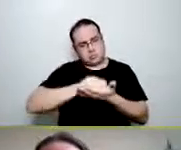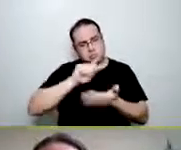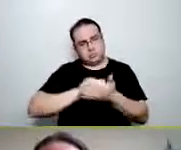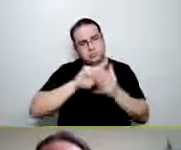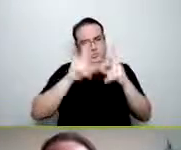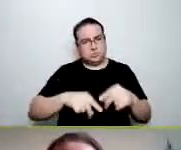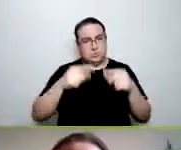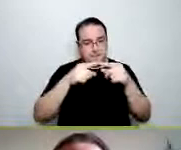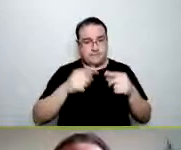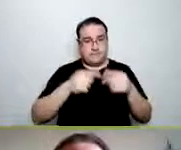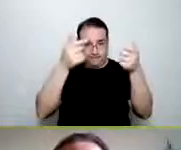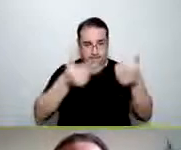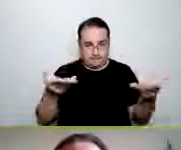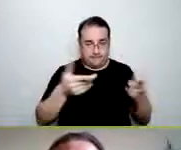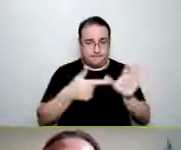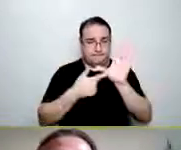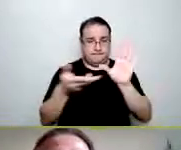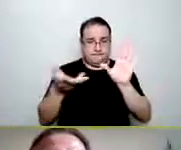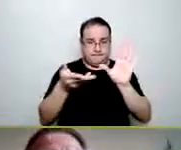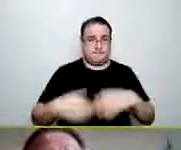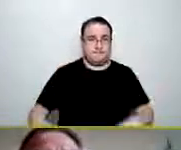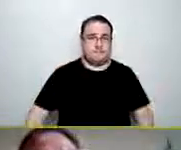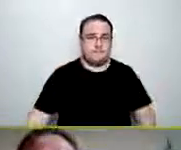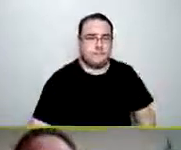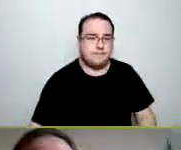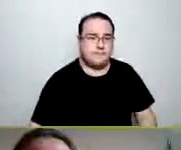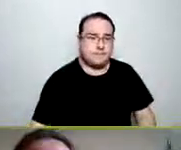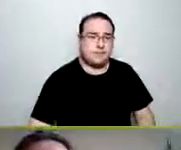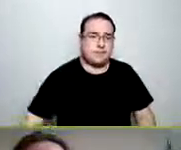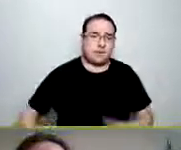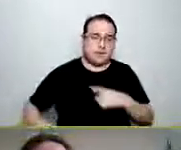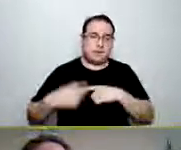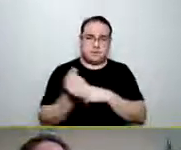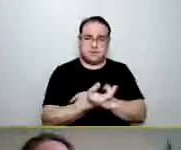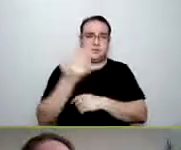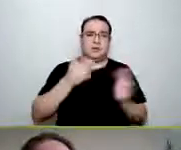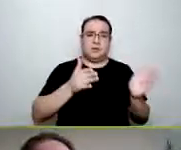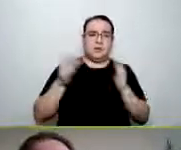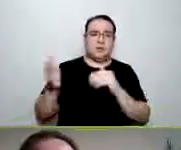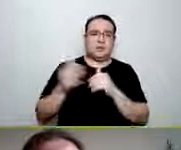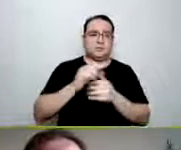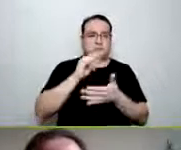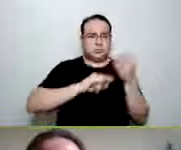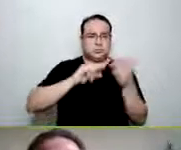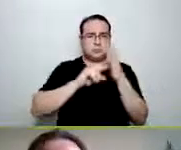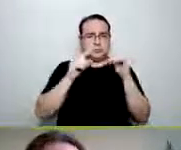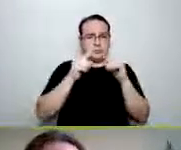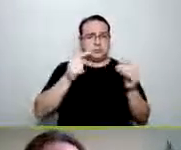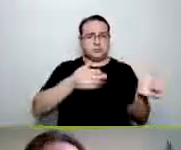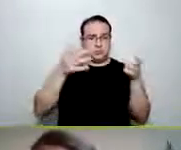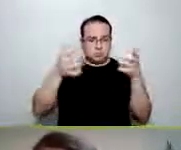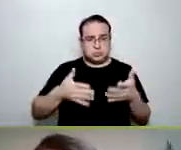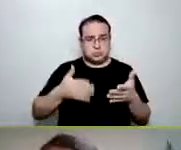isso que eu vou exemplificar um pouquinho mais agora. Então, tem vários passos na documentação. O primeiro passo, que